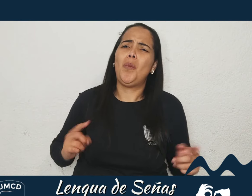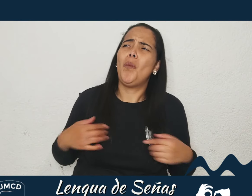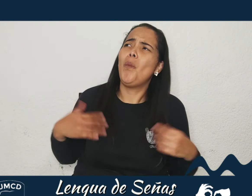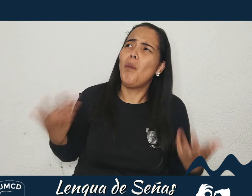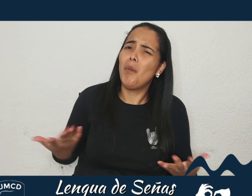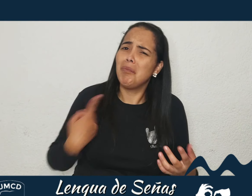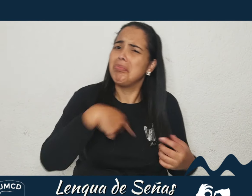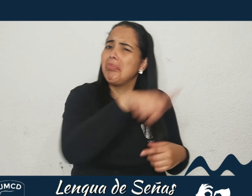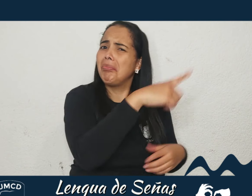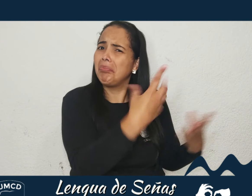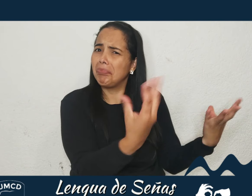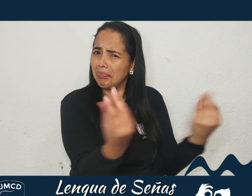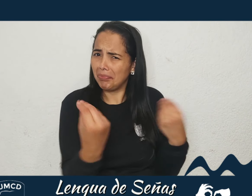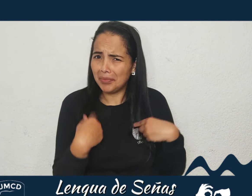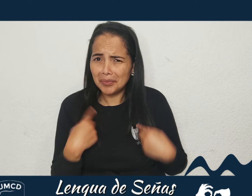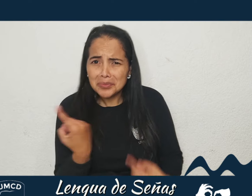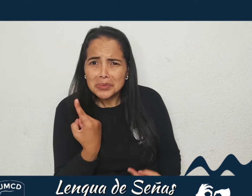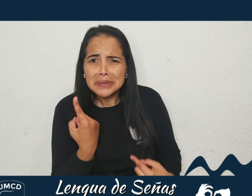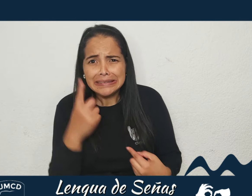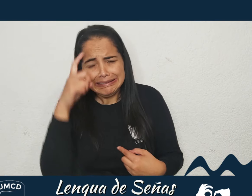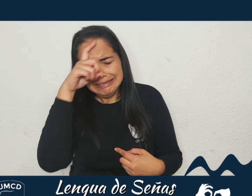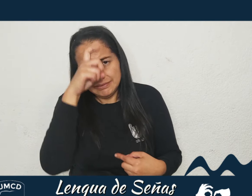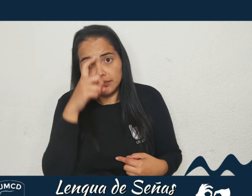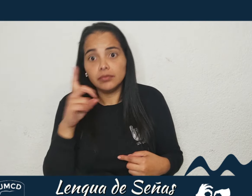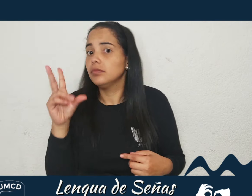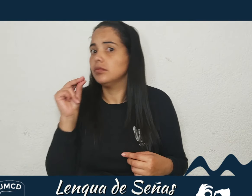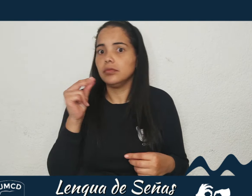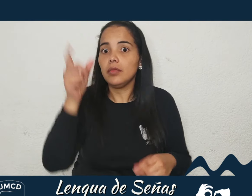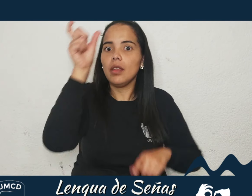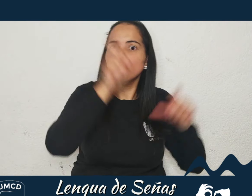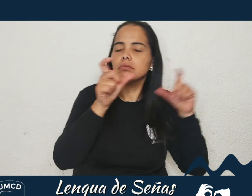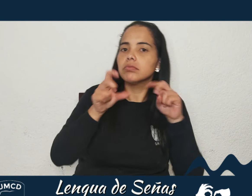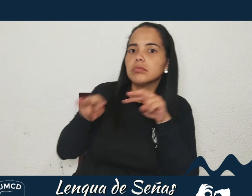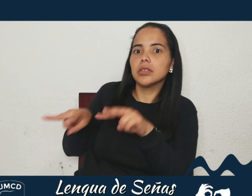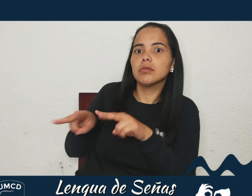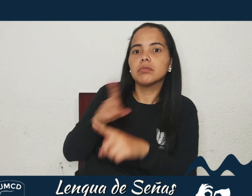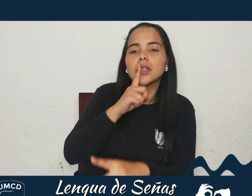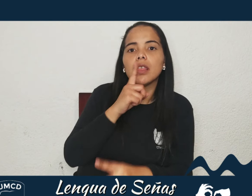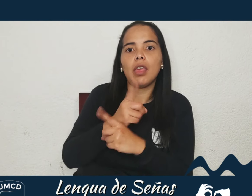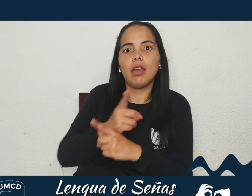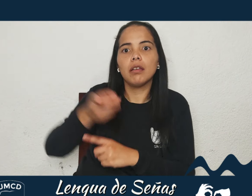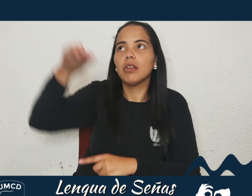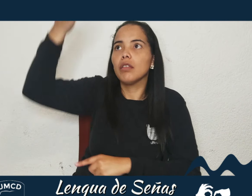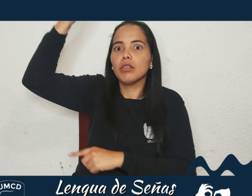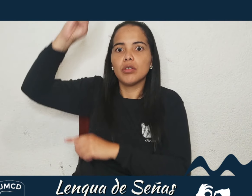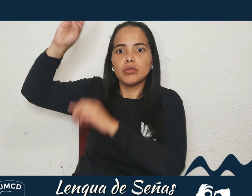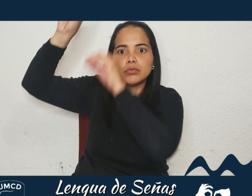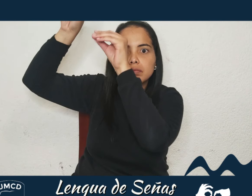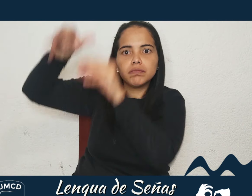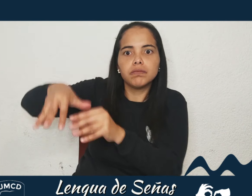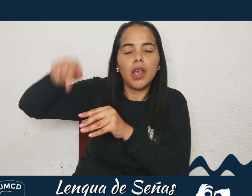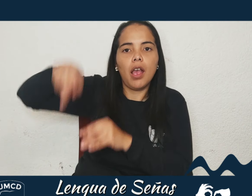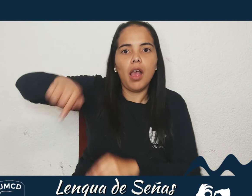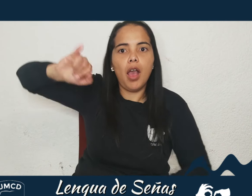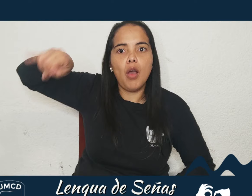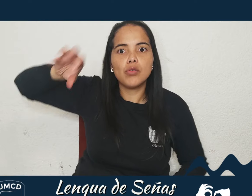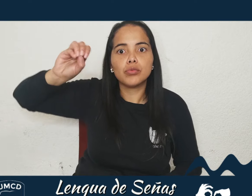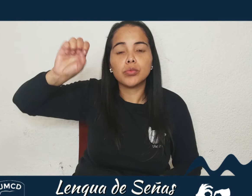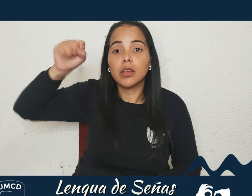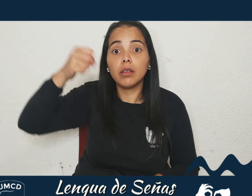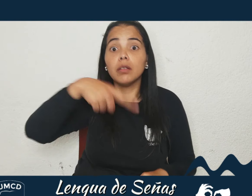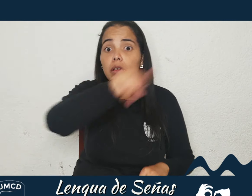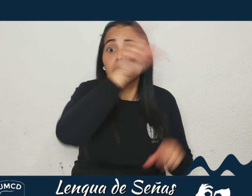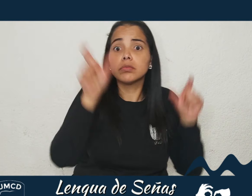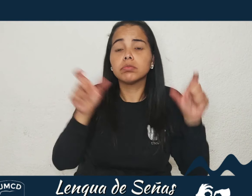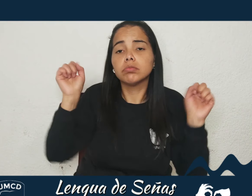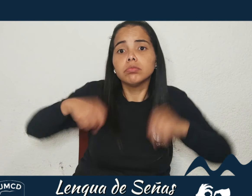obediencia en donde Dios engrandeció su nombre. El pueblo pudo ver a un Dios que seguía obrando tal y cual había estado